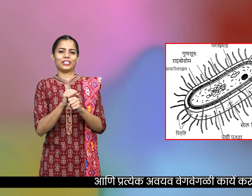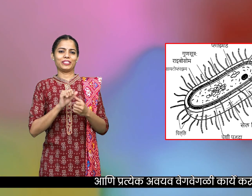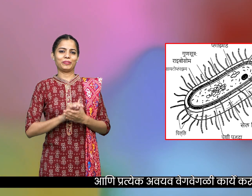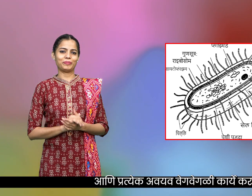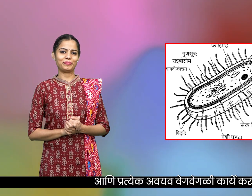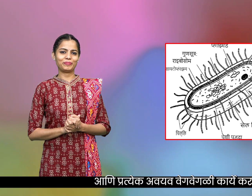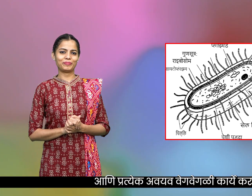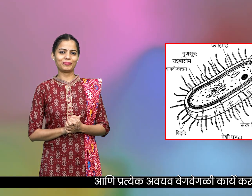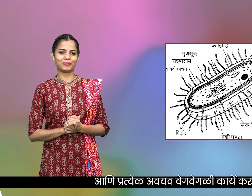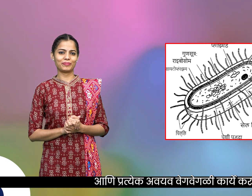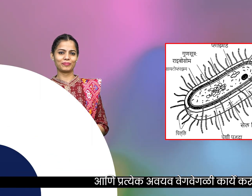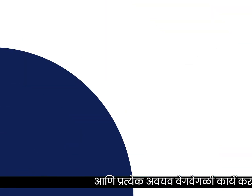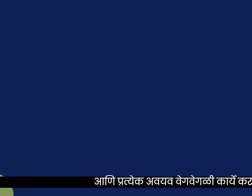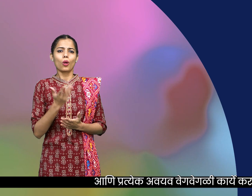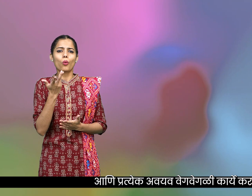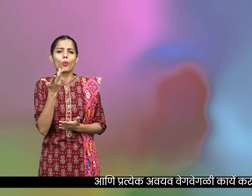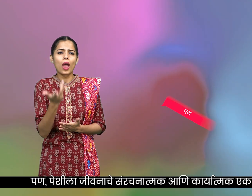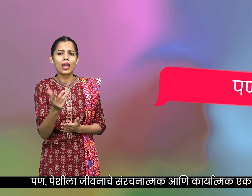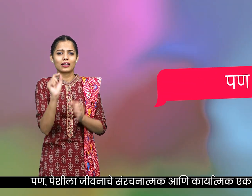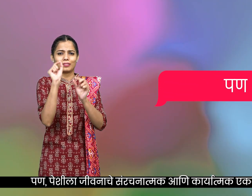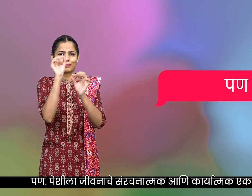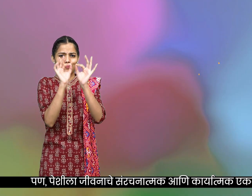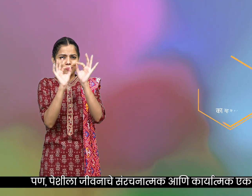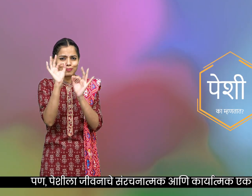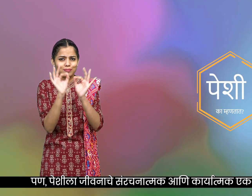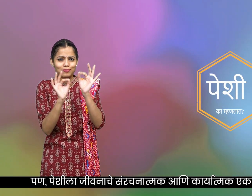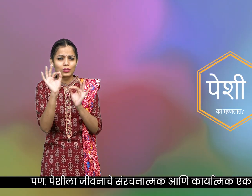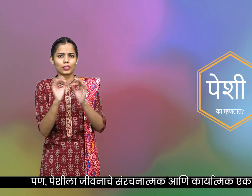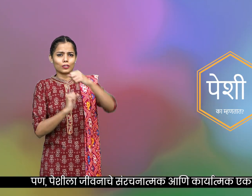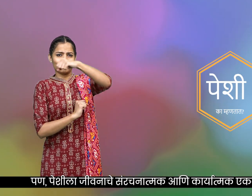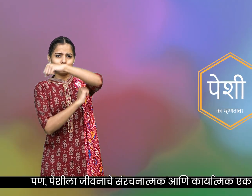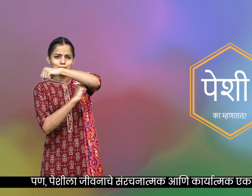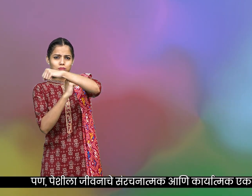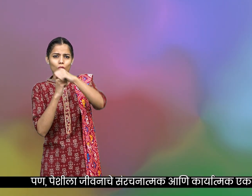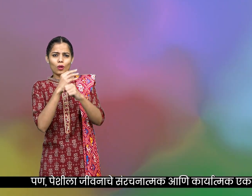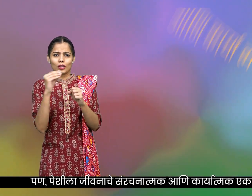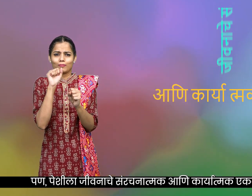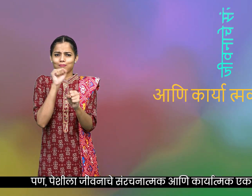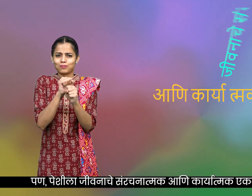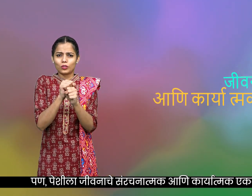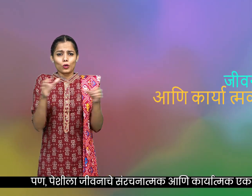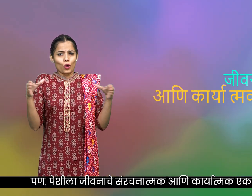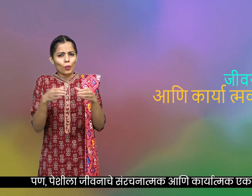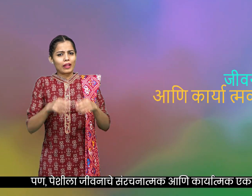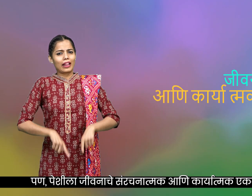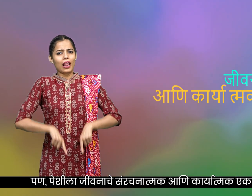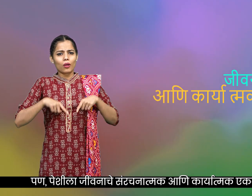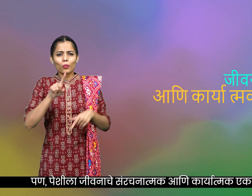वेगवेगळी कार्य करते. पण पेशील जीवनाचे संरचनात्मक आणि कार्यात्मक